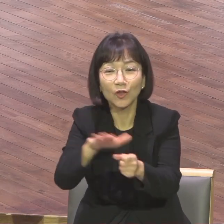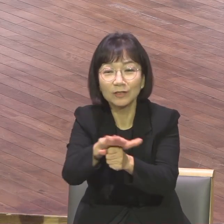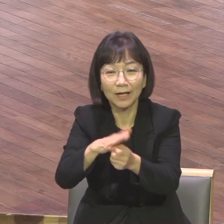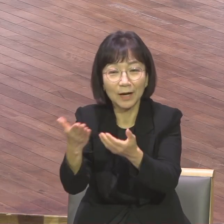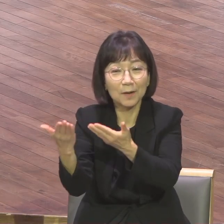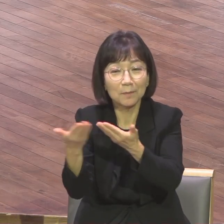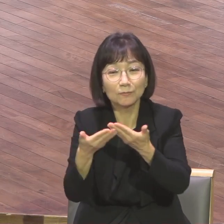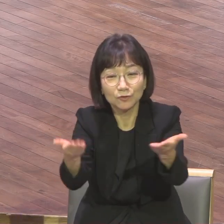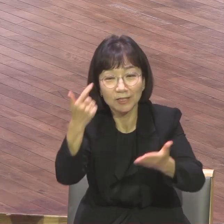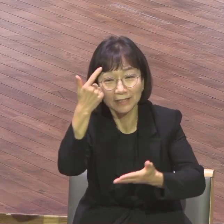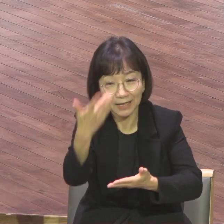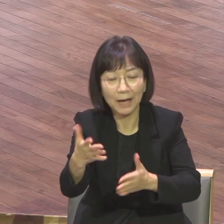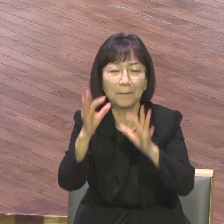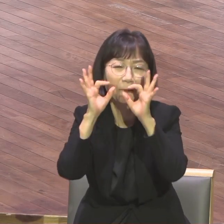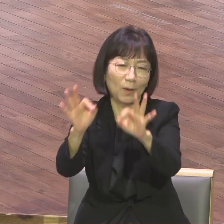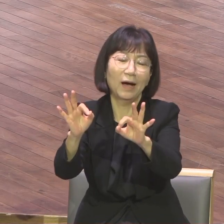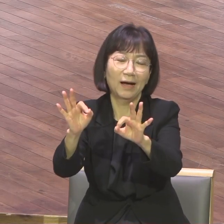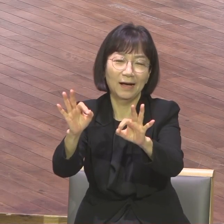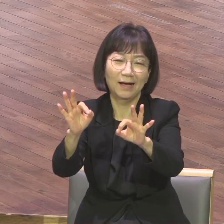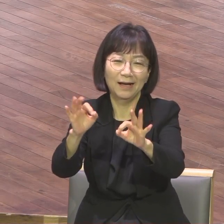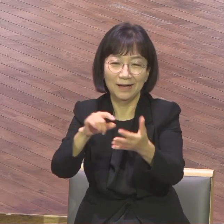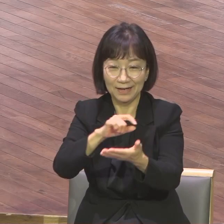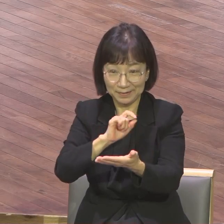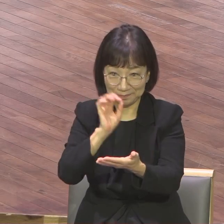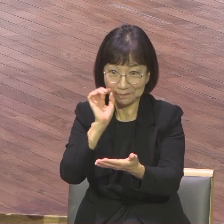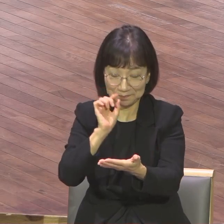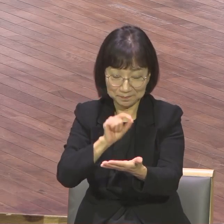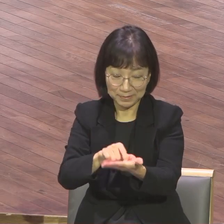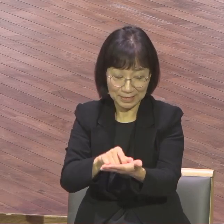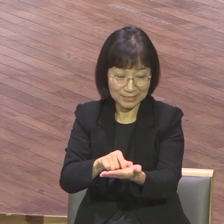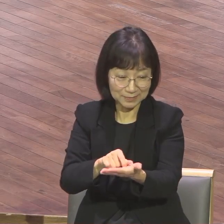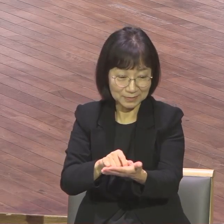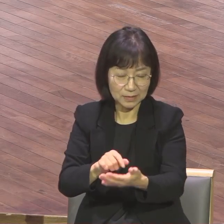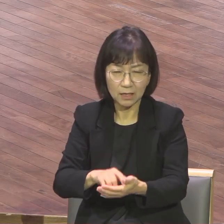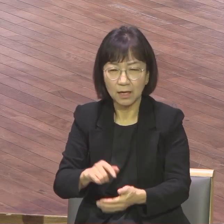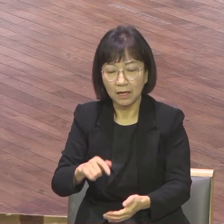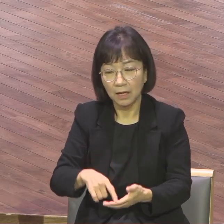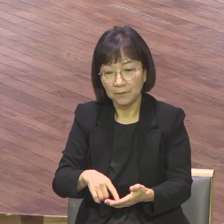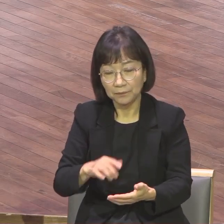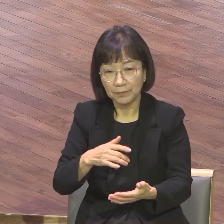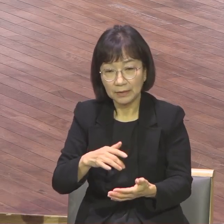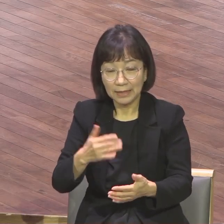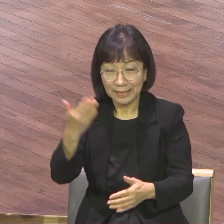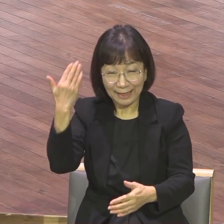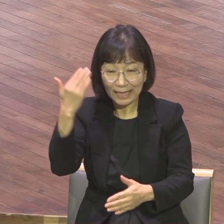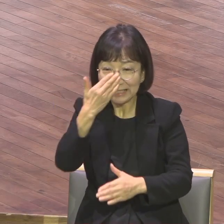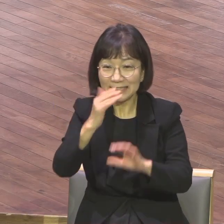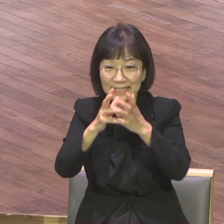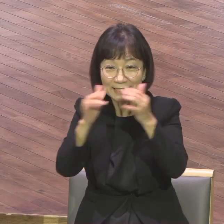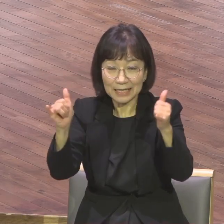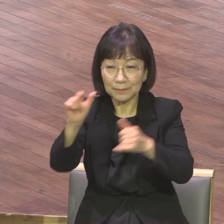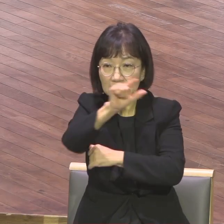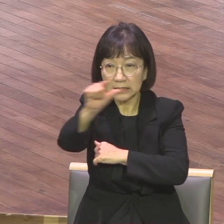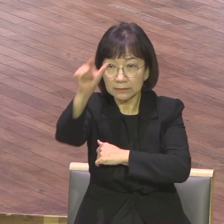뭐 그 당시는 이 성경 쓸 때는 다 십자가형을 직접 보았어요. 이스라엘 사람들 다 그